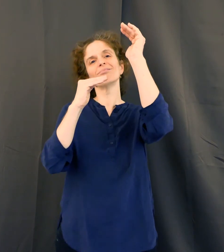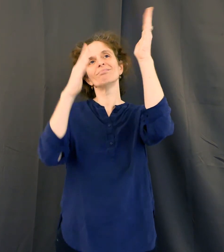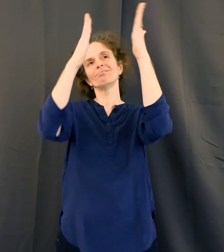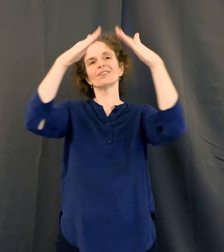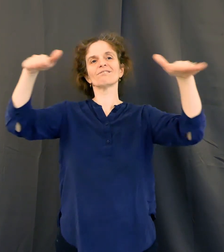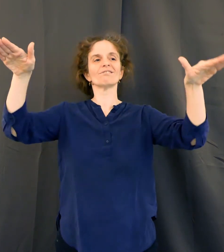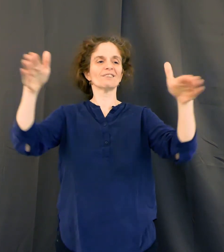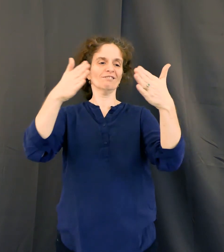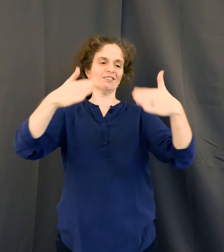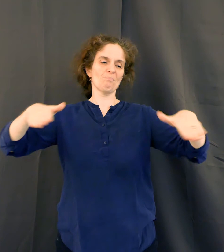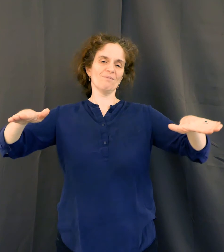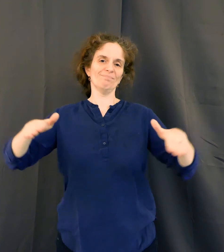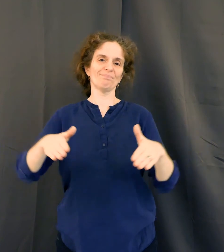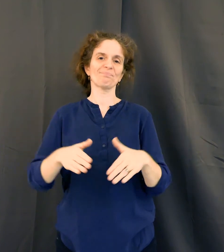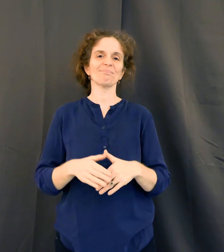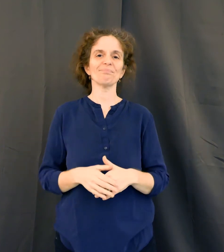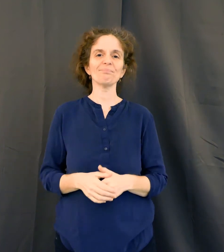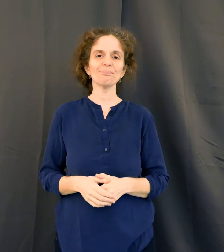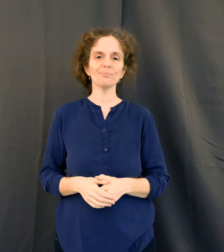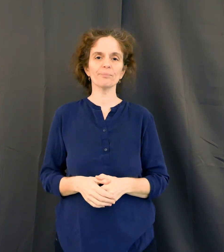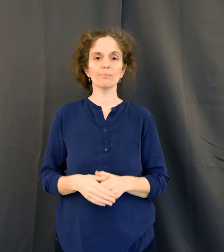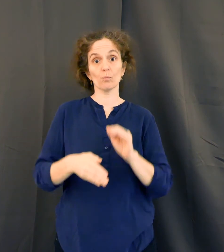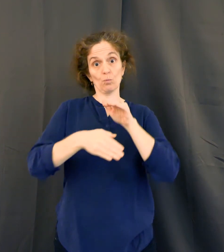Toute la famille adorait ce beau sapin.